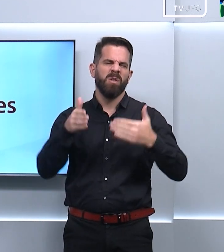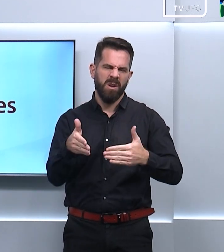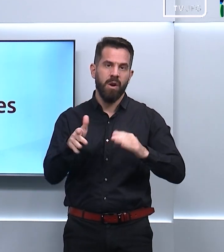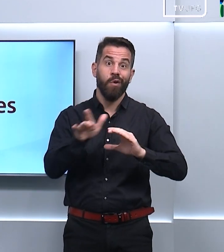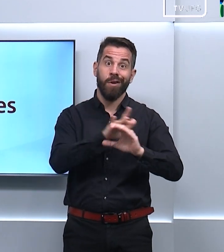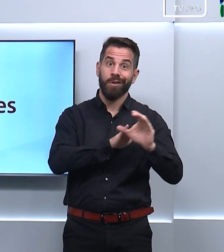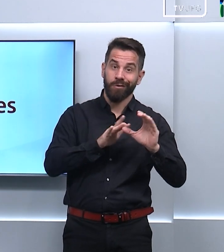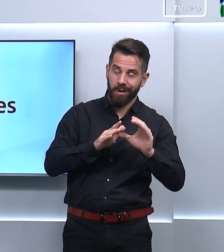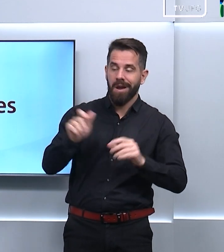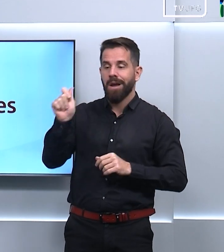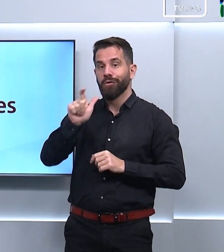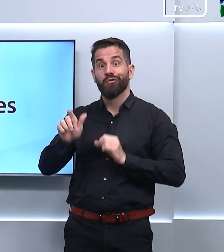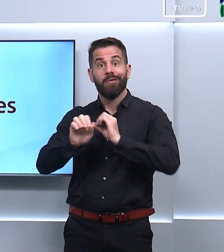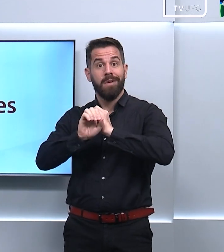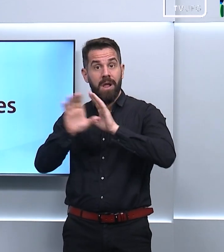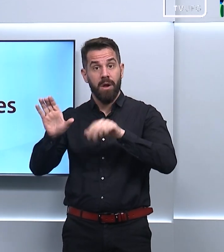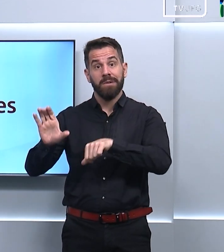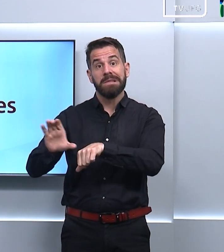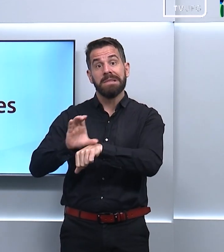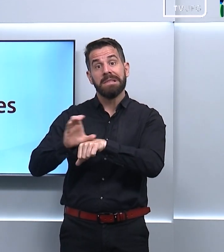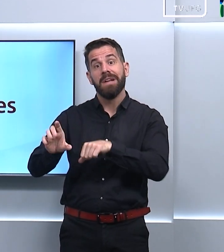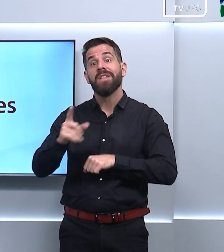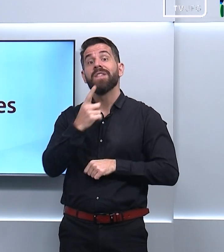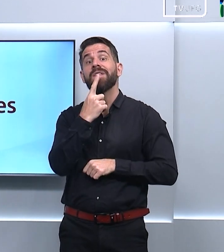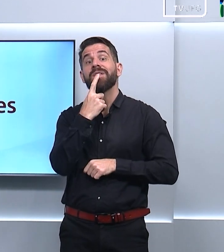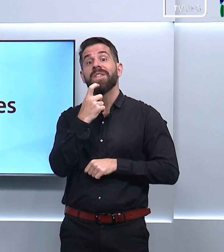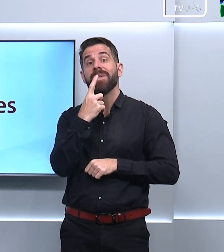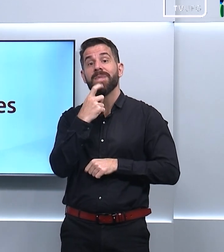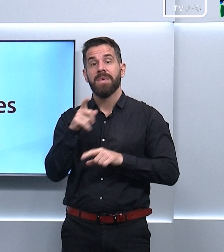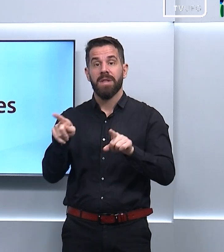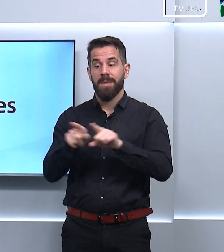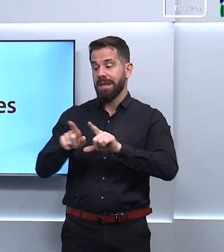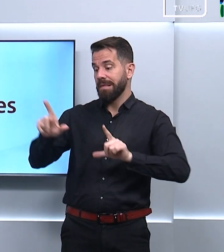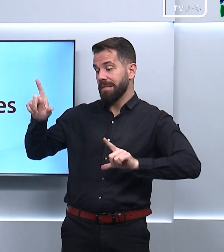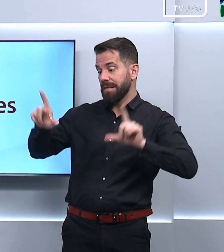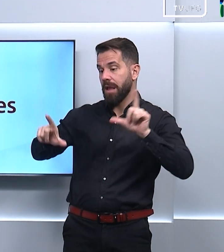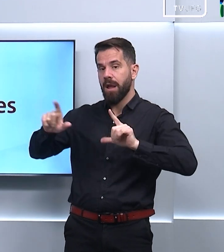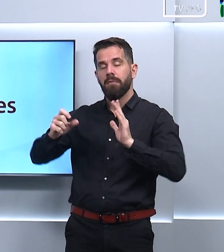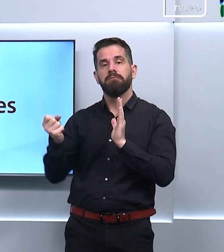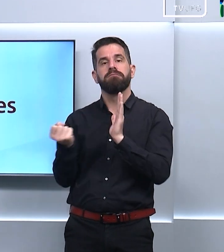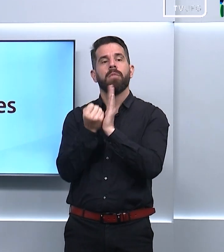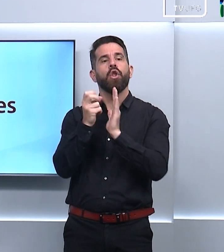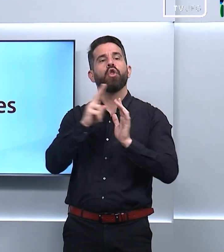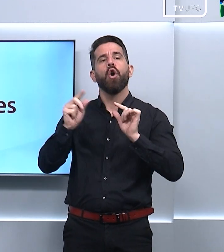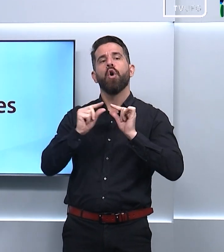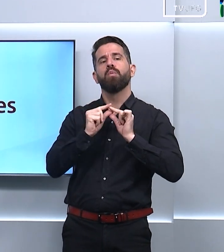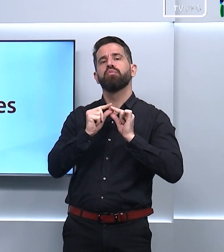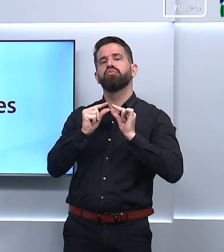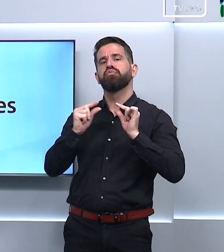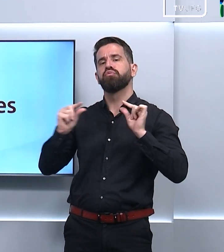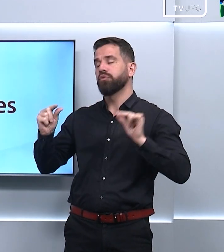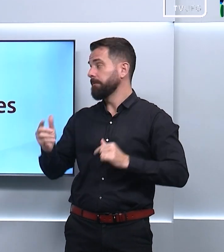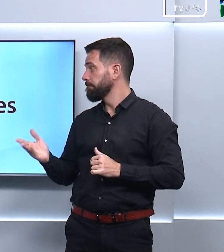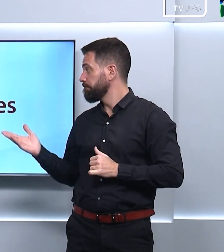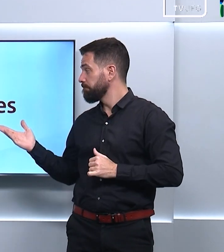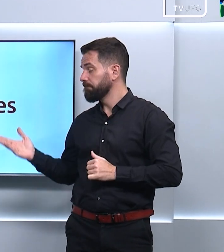azul claro, cinza e vermelho e com uma tela no centro, onde está a logo e o nome do programa.